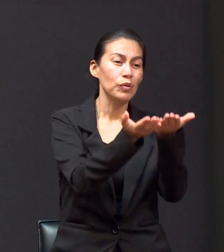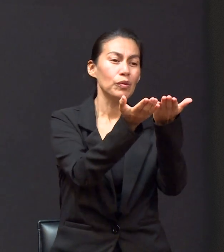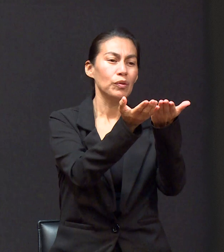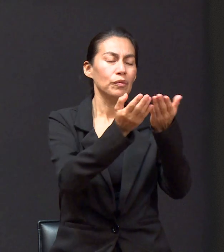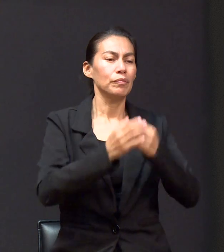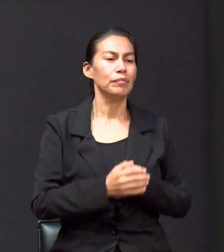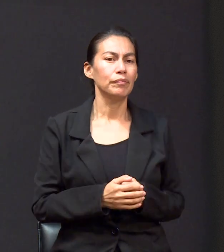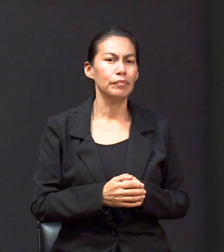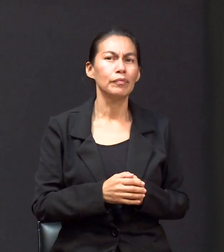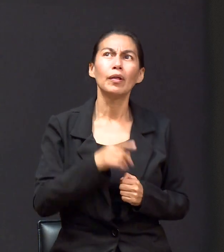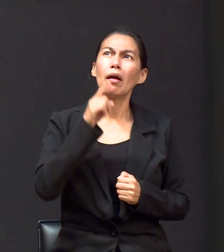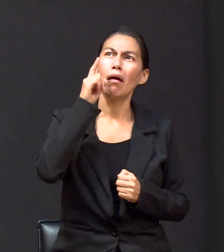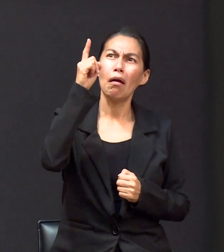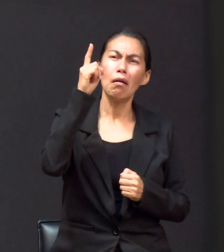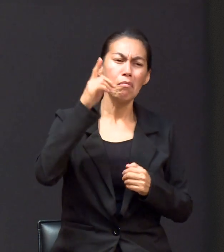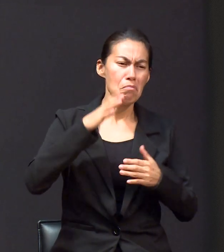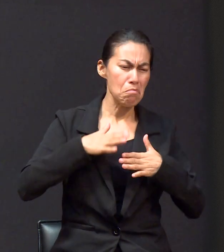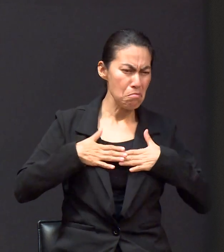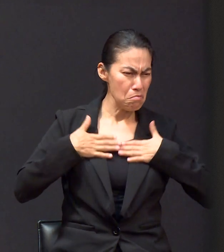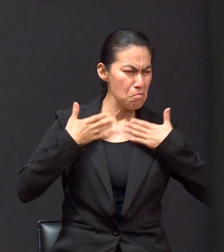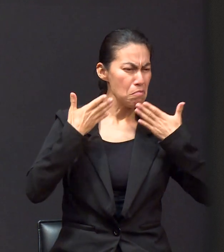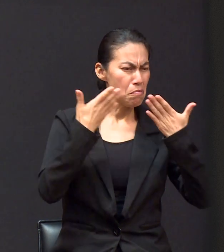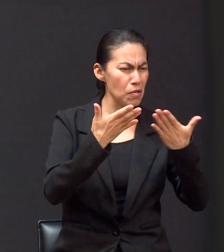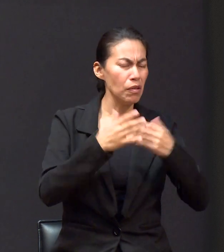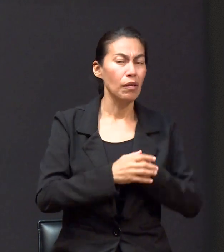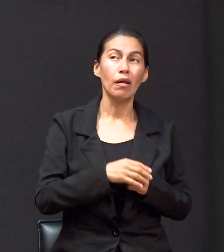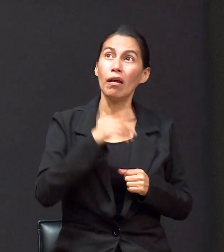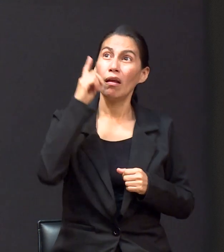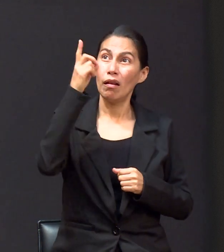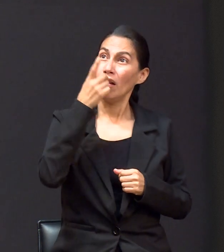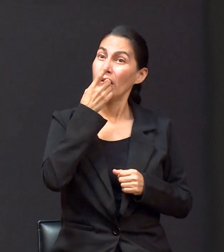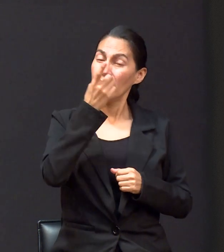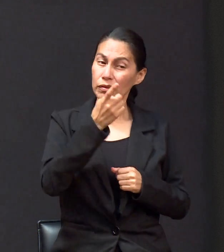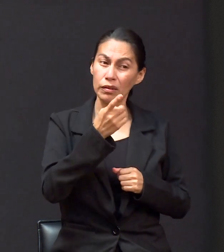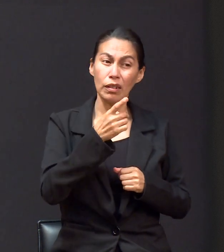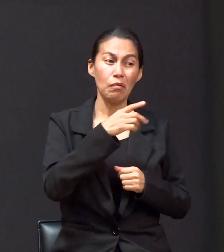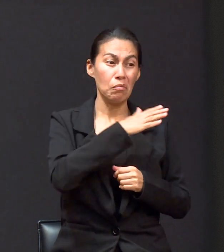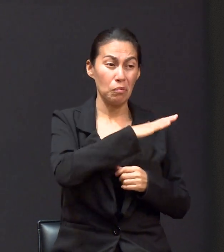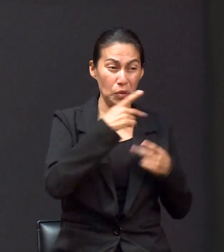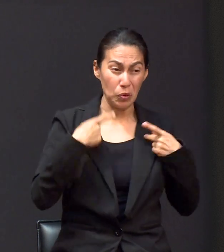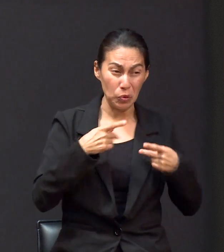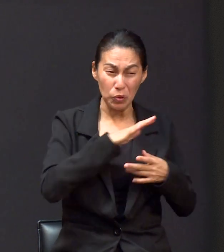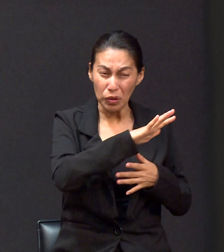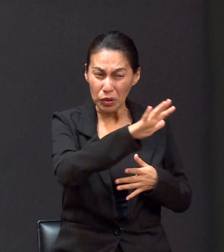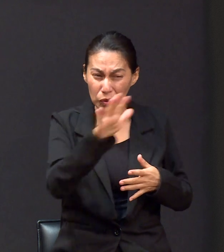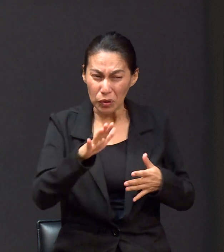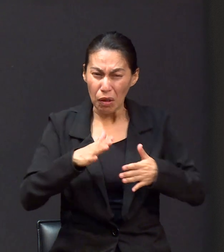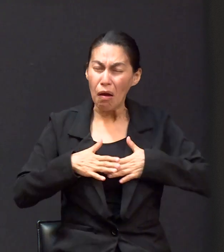exaltado, porque Él dice, el que confía en mí no será avergonzado.